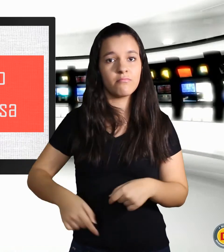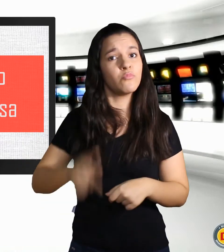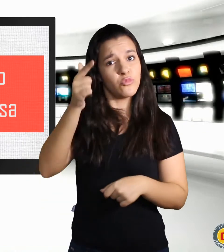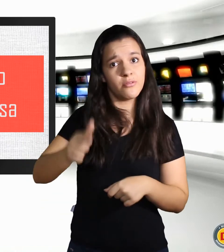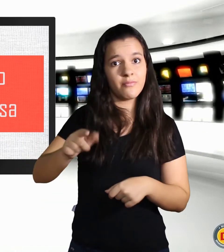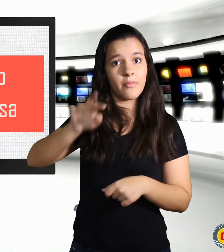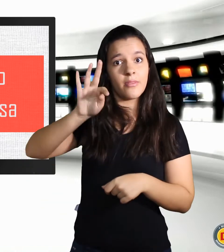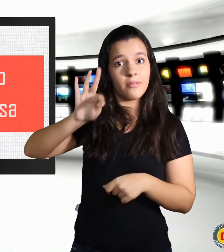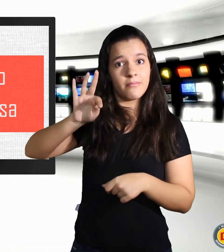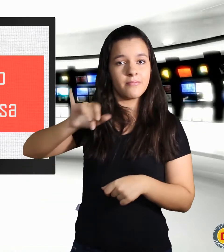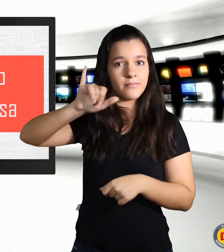tiosdemais@gmail.com. Repetindo,